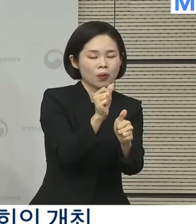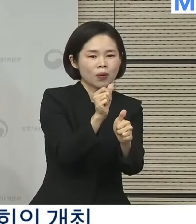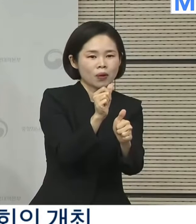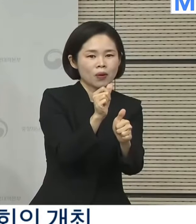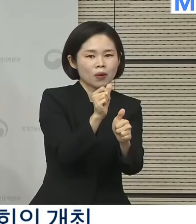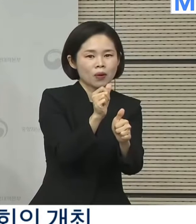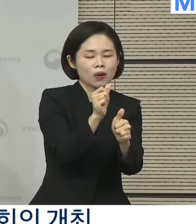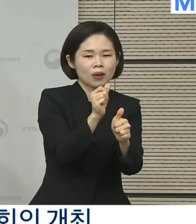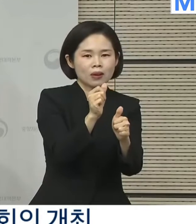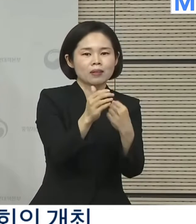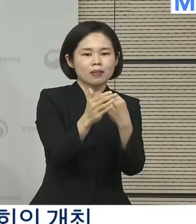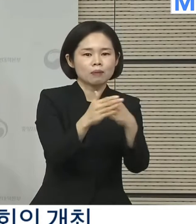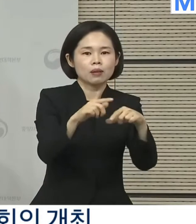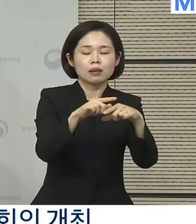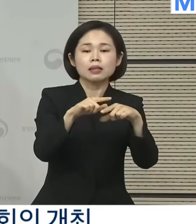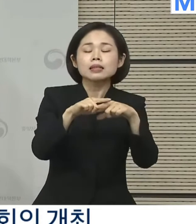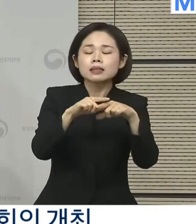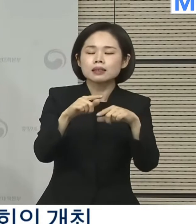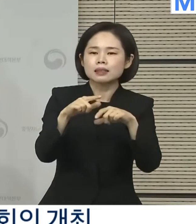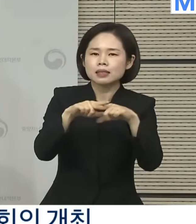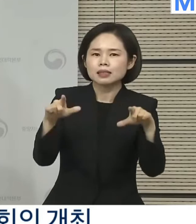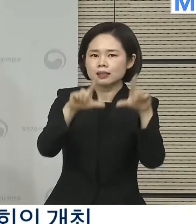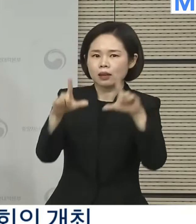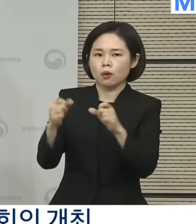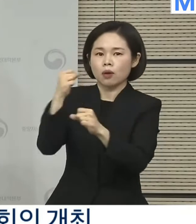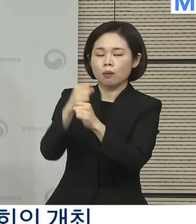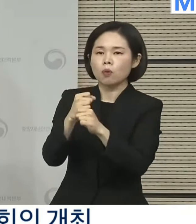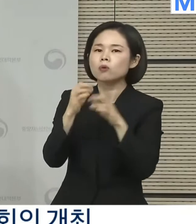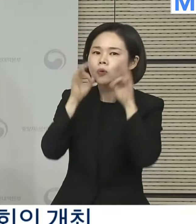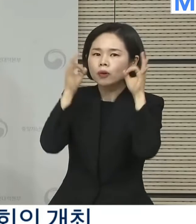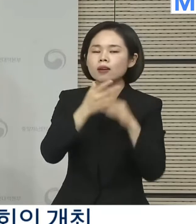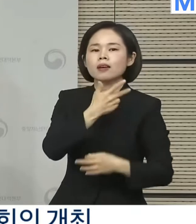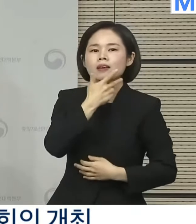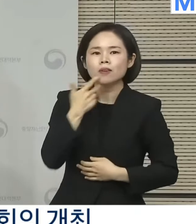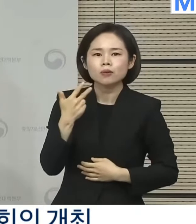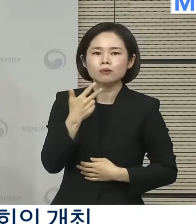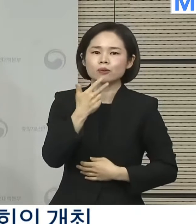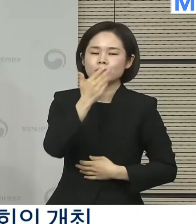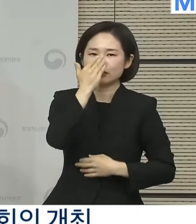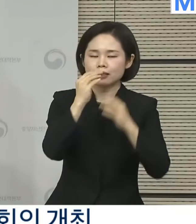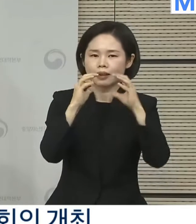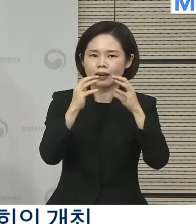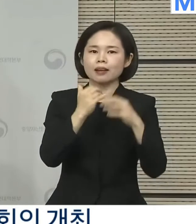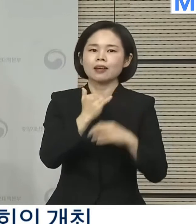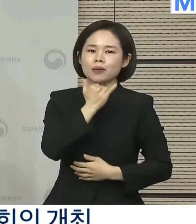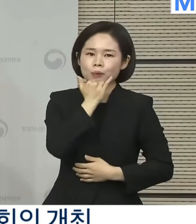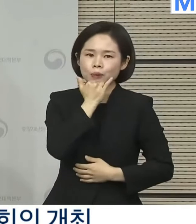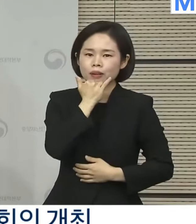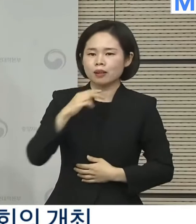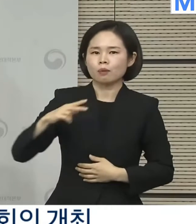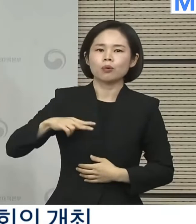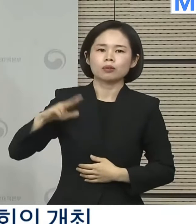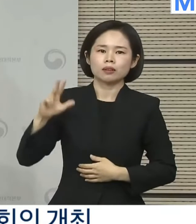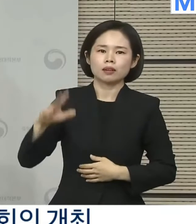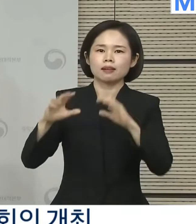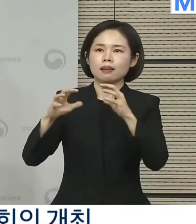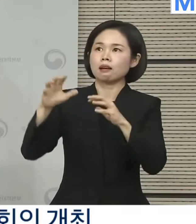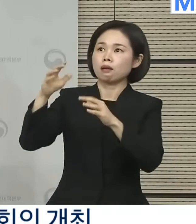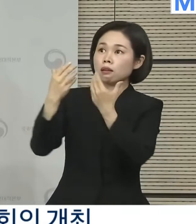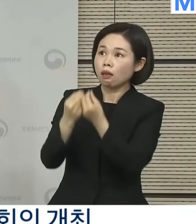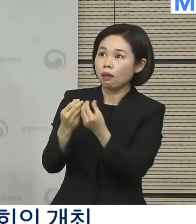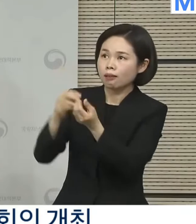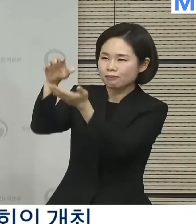일상회복을 추진 중인 영국, 이스라엘, 독일, 포르투갈과 같은 해외 여러 나라 사회를